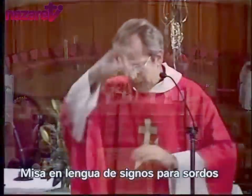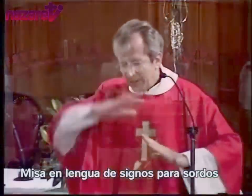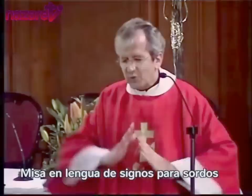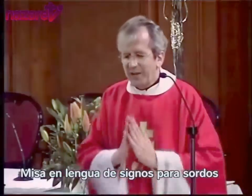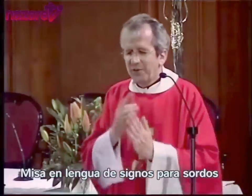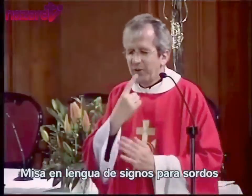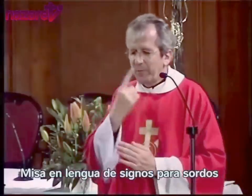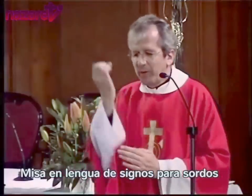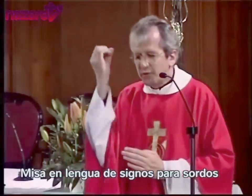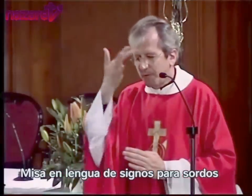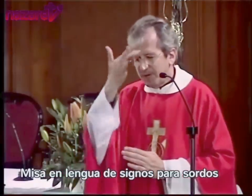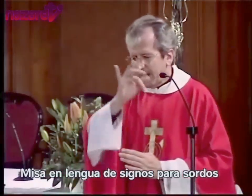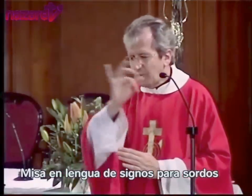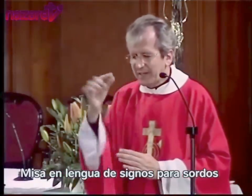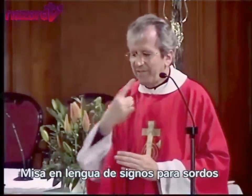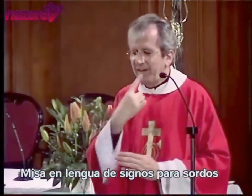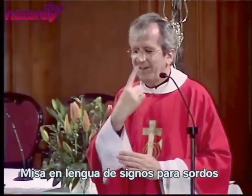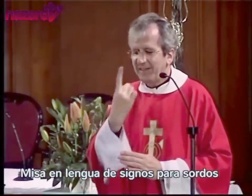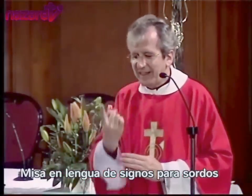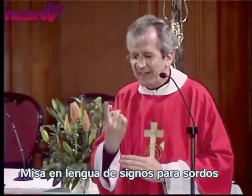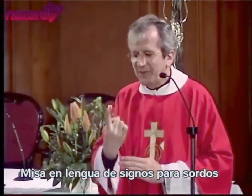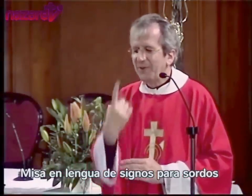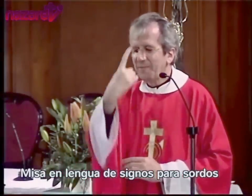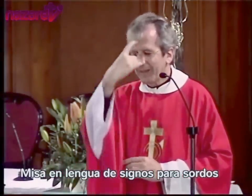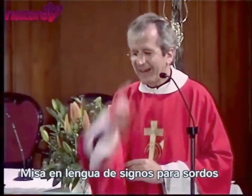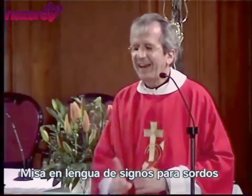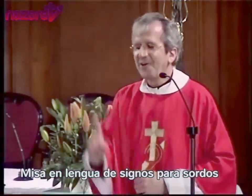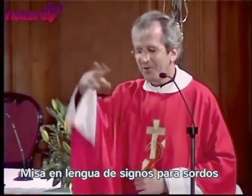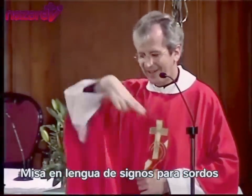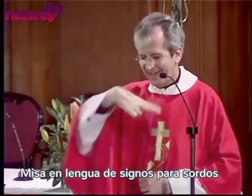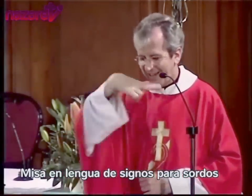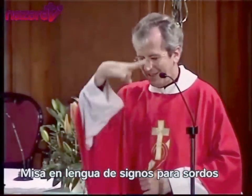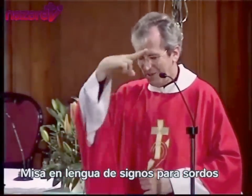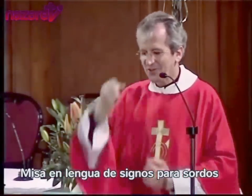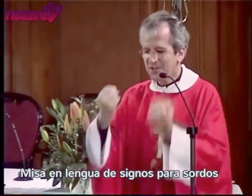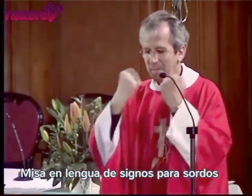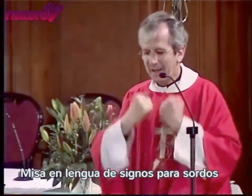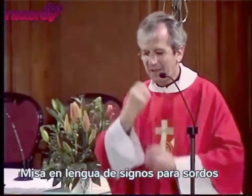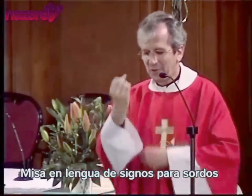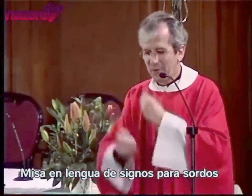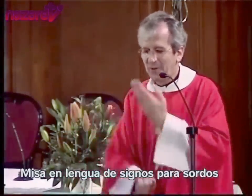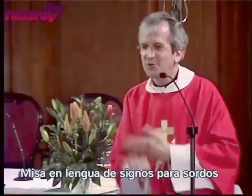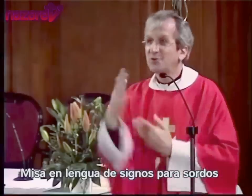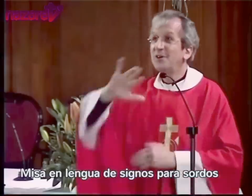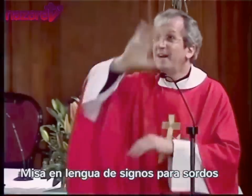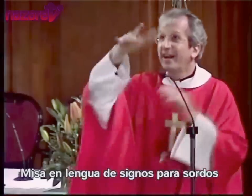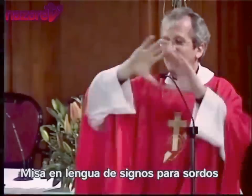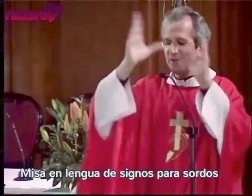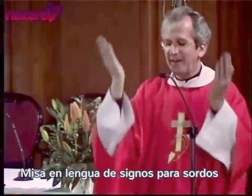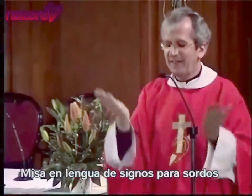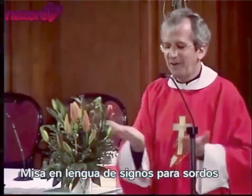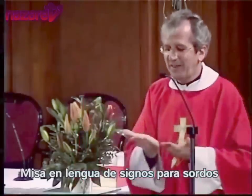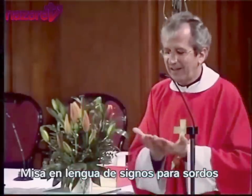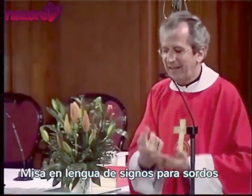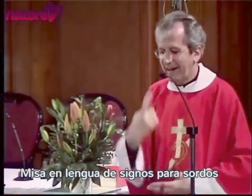Es por el Espíritu Santo que podemos profesar nuestra fe diciendo: creo en Dios, Padre Todopoderoso,